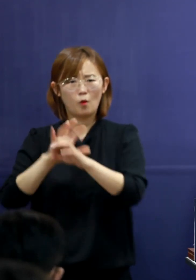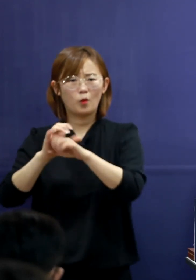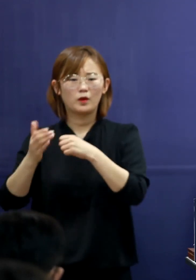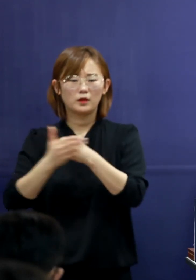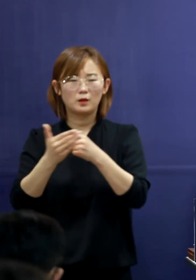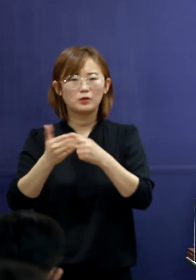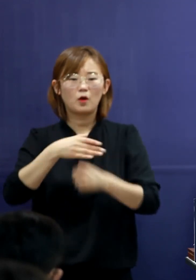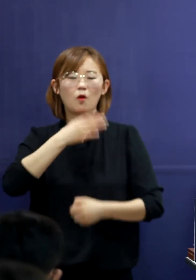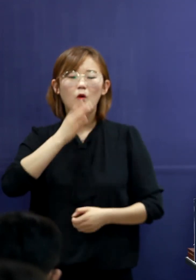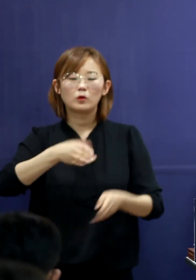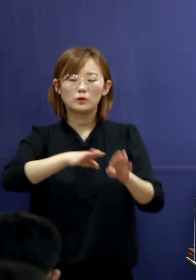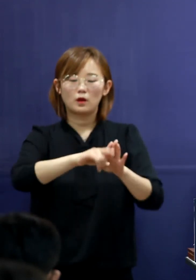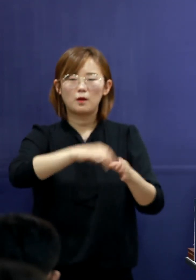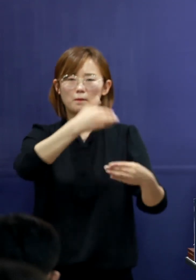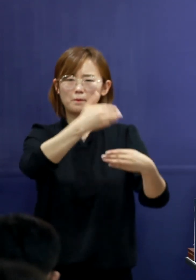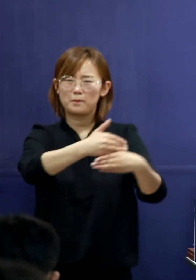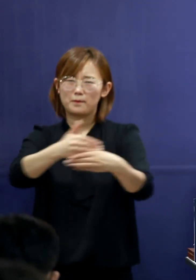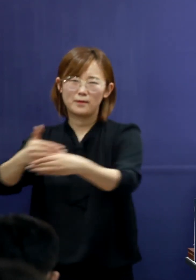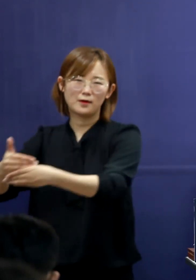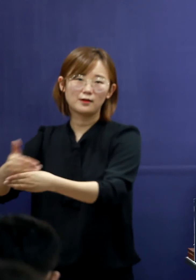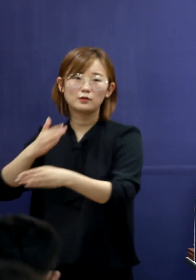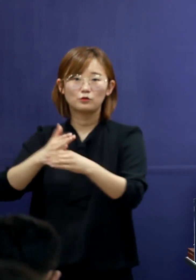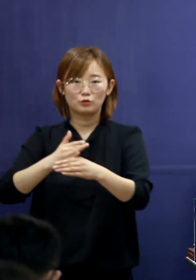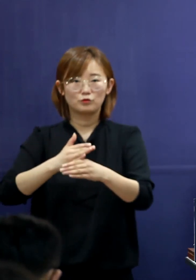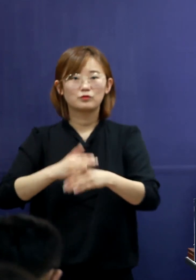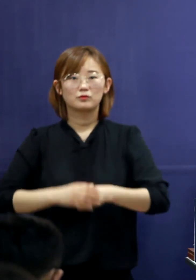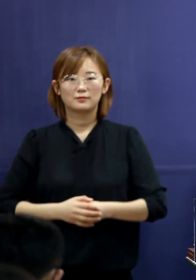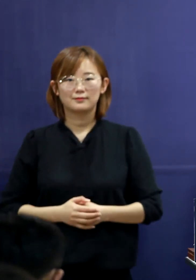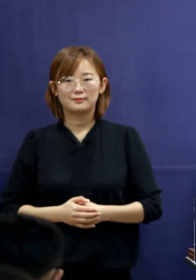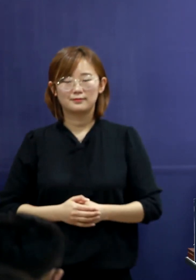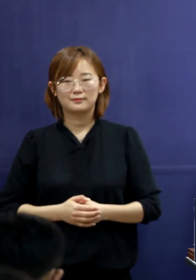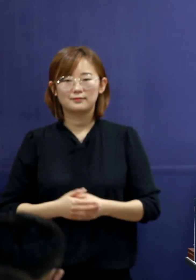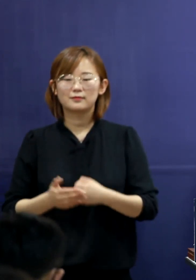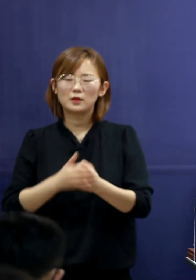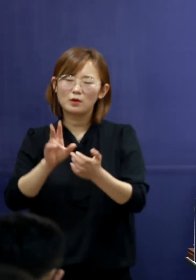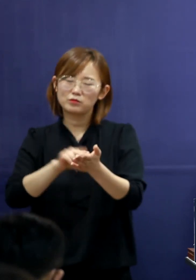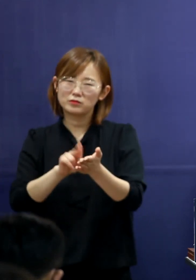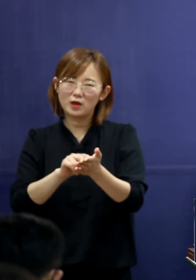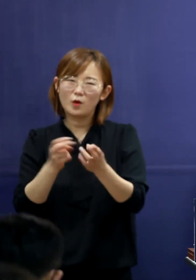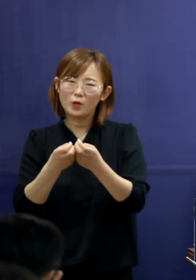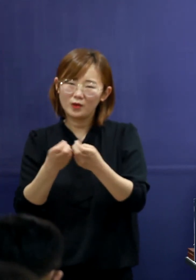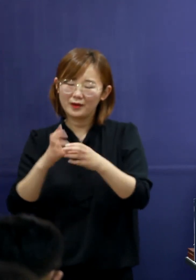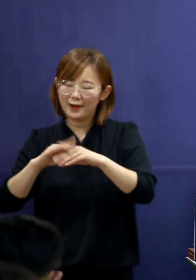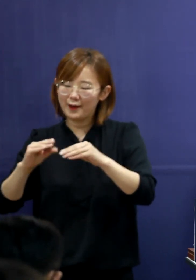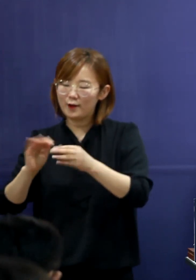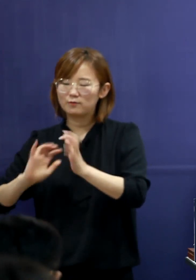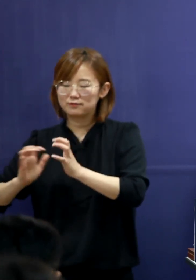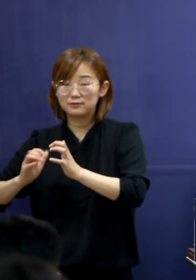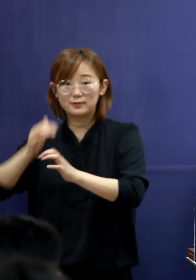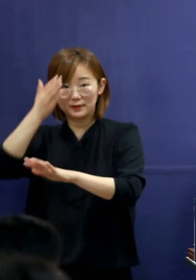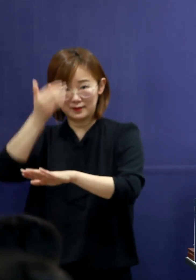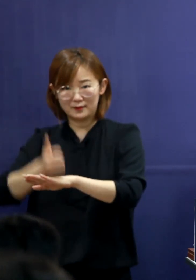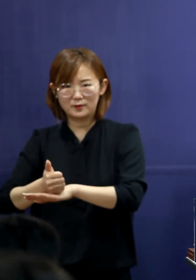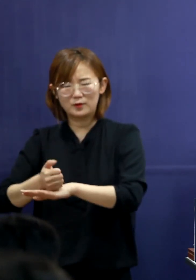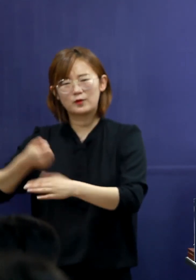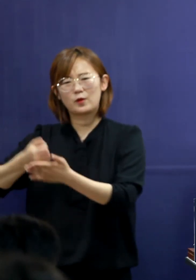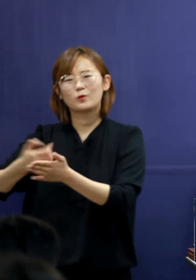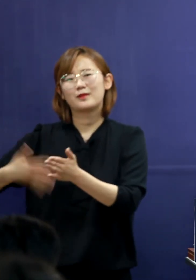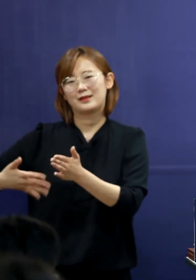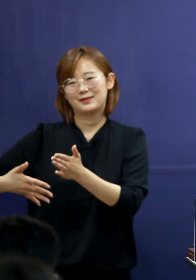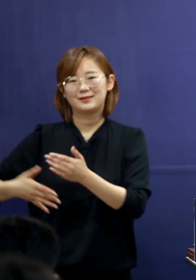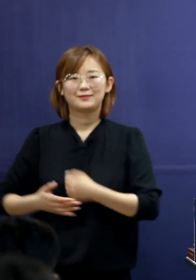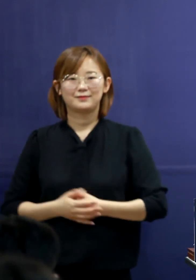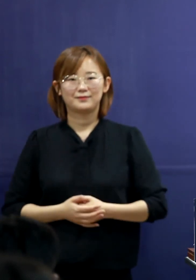하고 있습니다. 이 문제에 대해서 내부적으로도 좀 토의도 하고 그랬는데 아직 확실한 결론을 좀 내지도